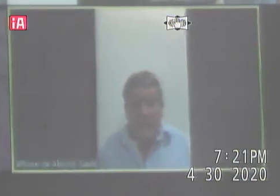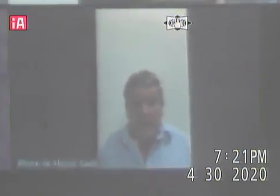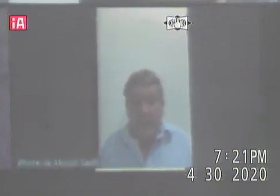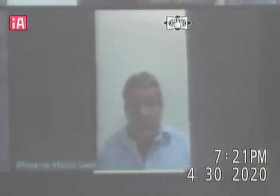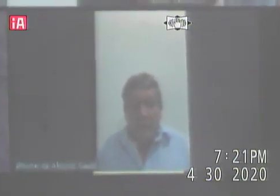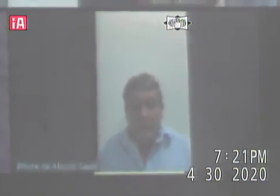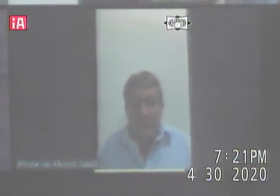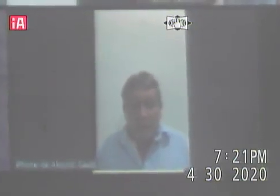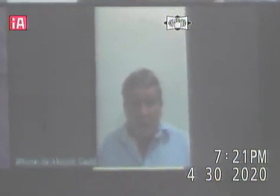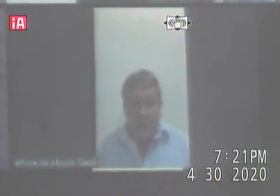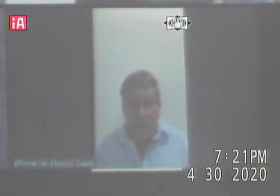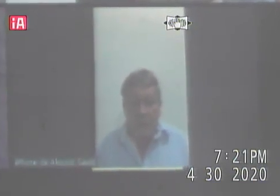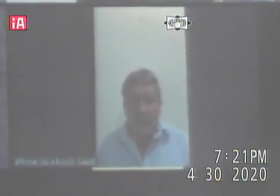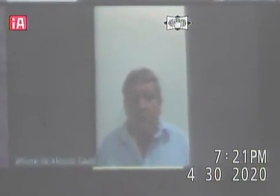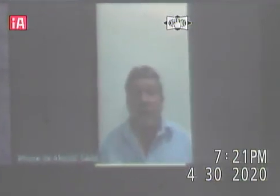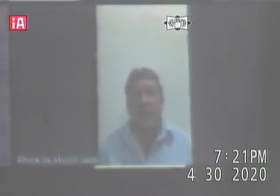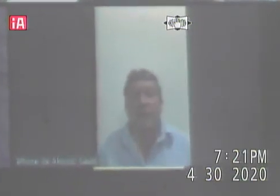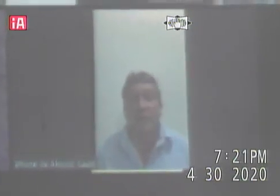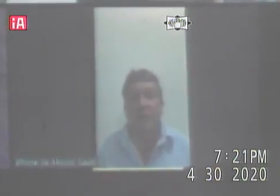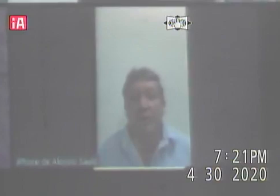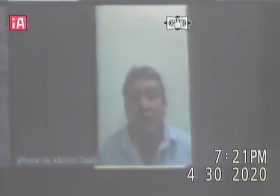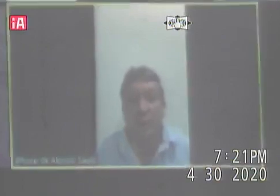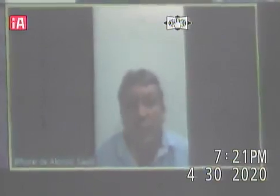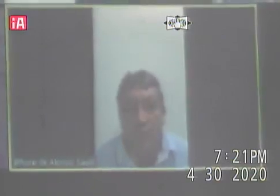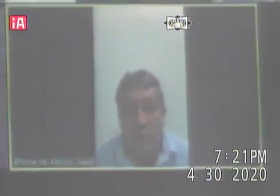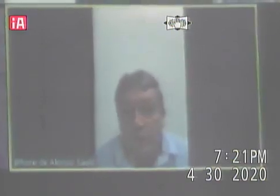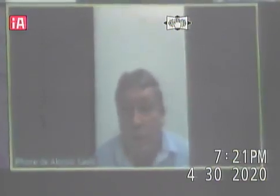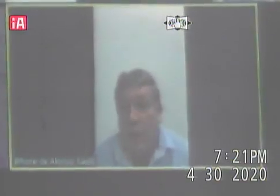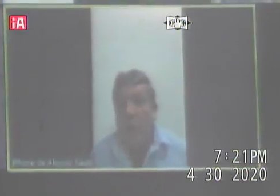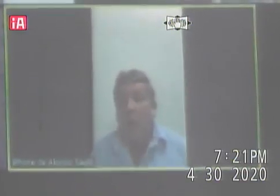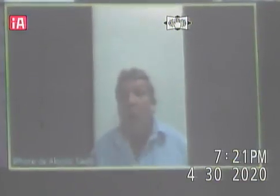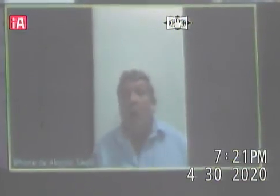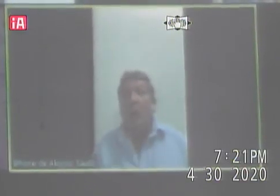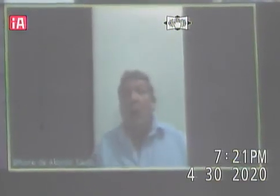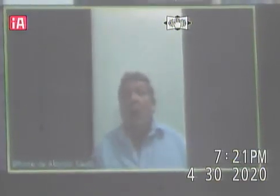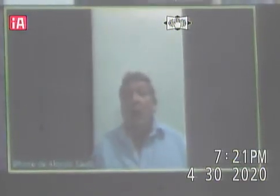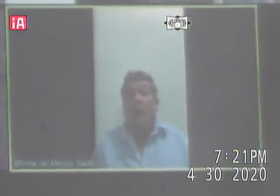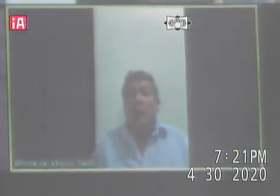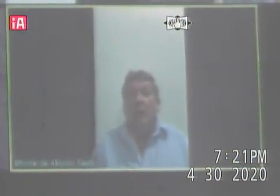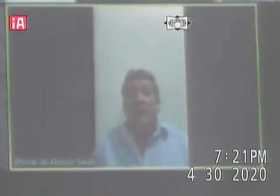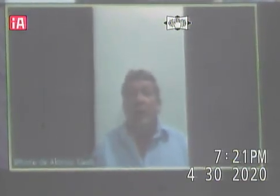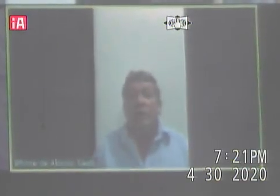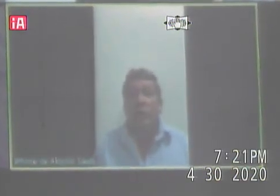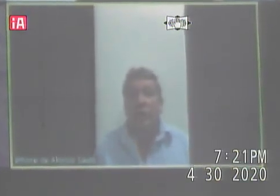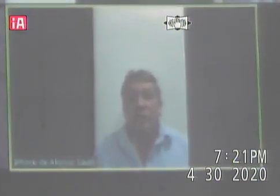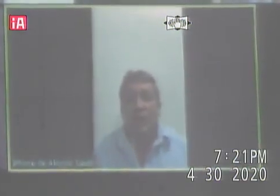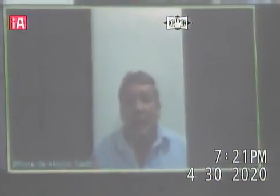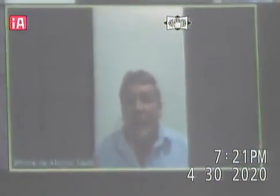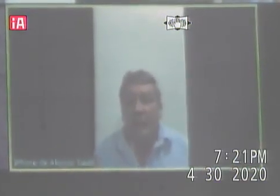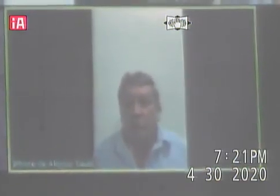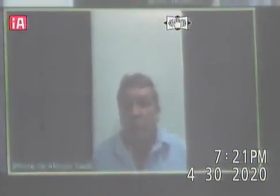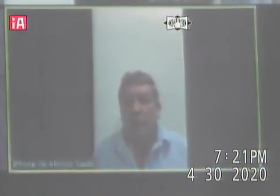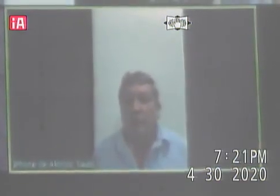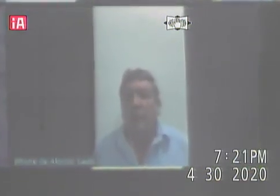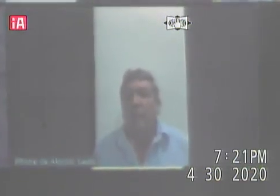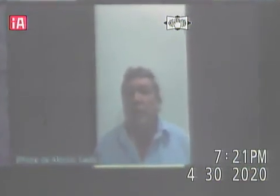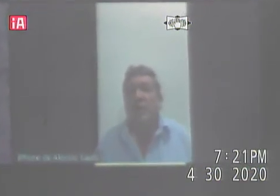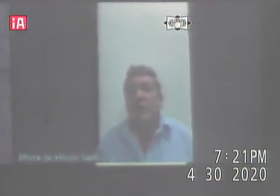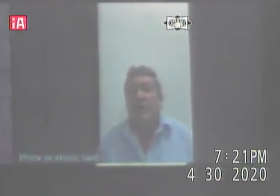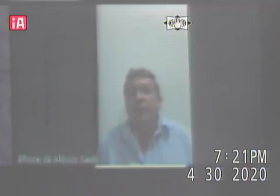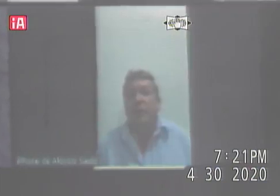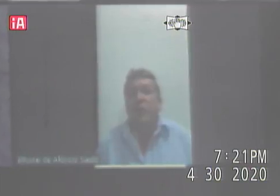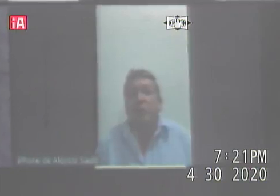Mas nem por isso deixei de denunciar ao Ministério Público, no início do nosso mandato,